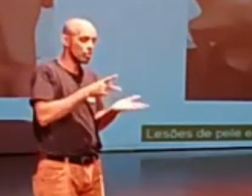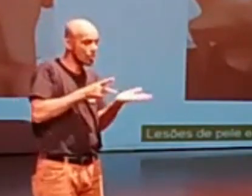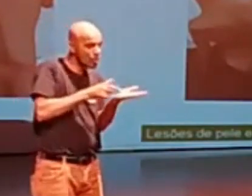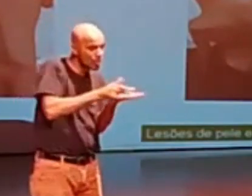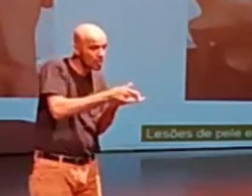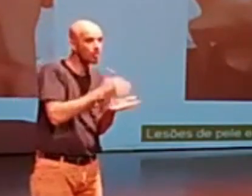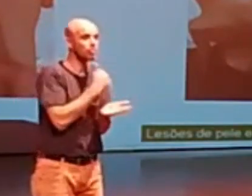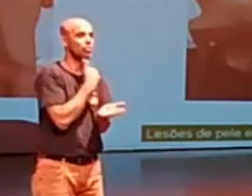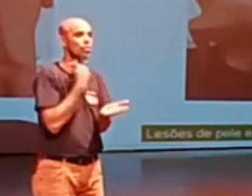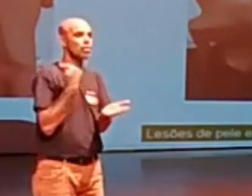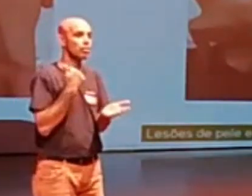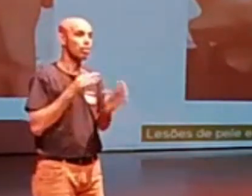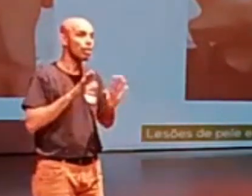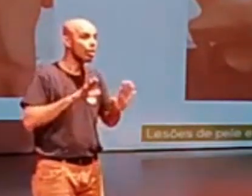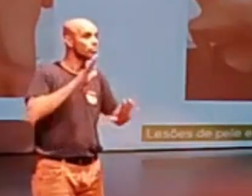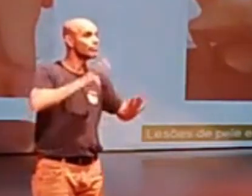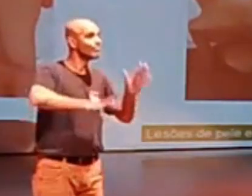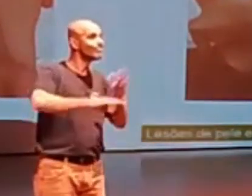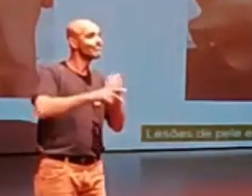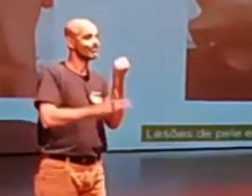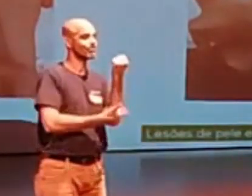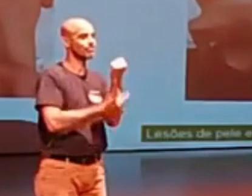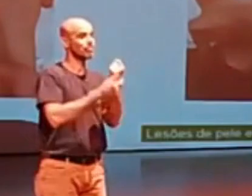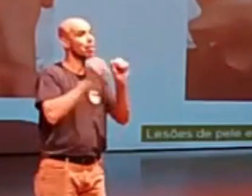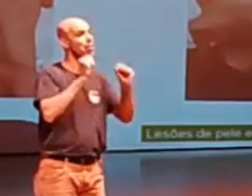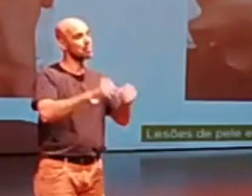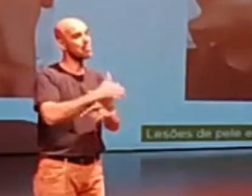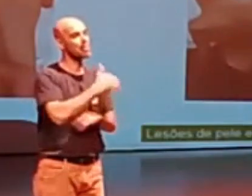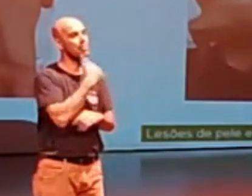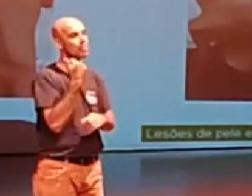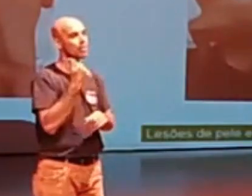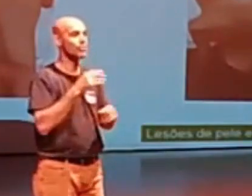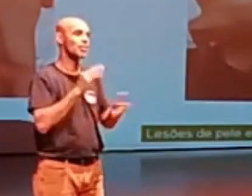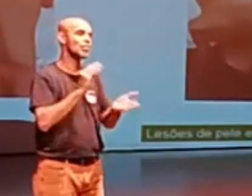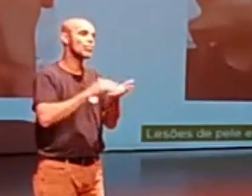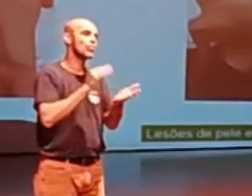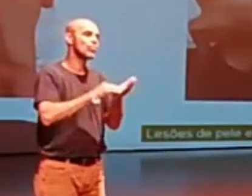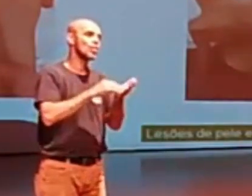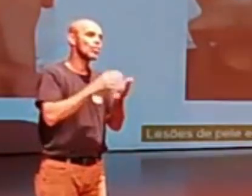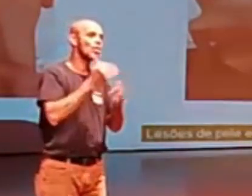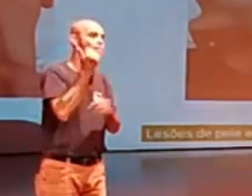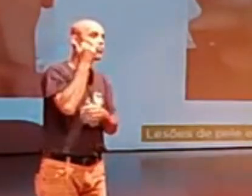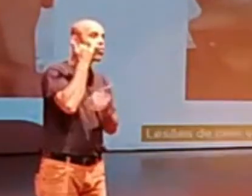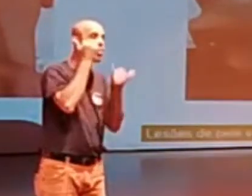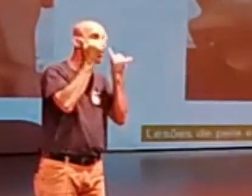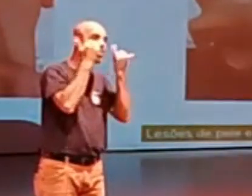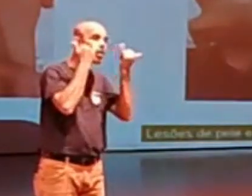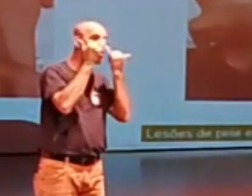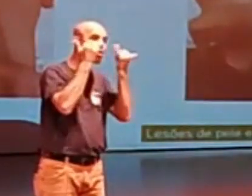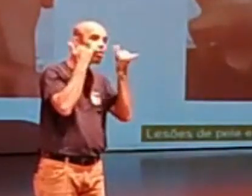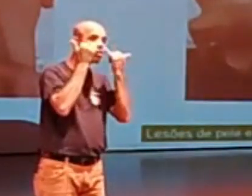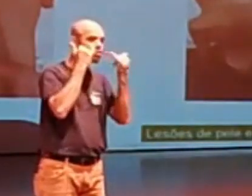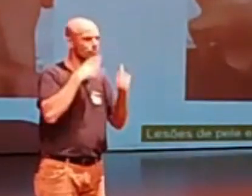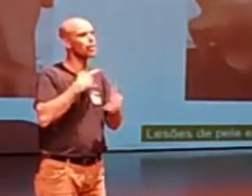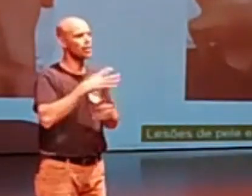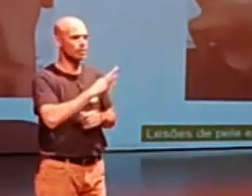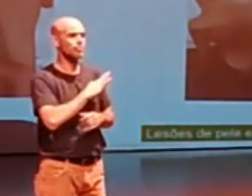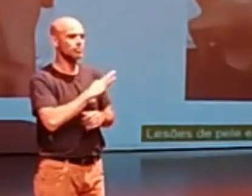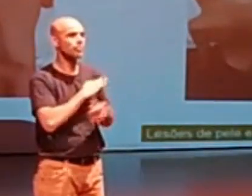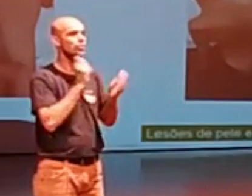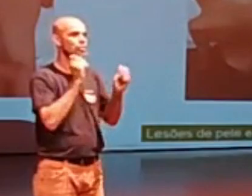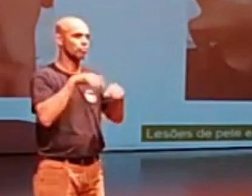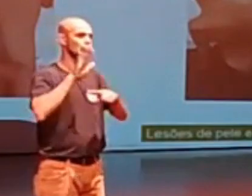cirurgiões que tocam terror, tá? Mas isso aqui é para quem não tem formação. Quem vai atrás, encontra, a gente sempre tem uma técnica, a gente sempre